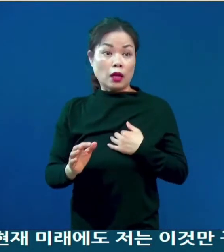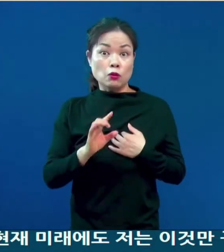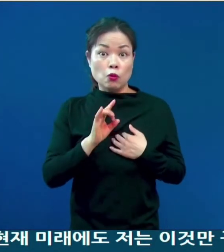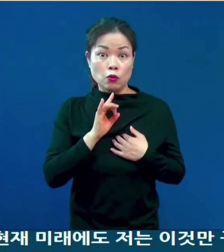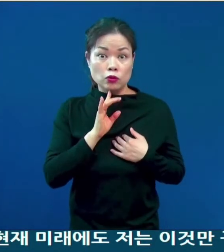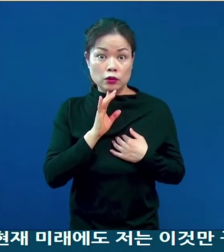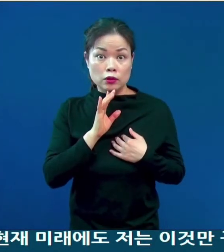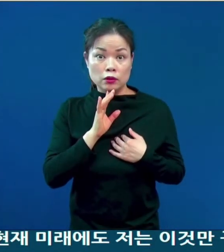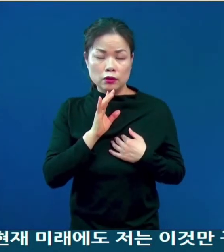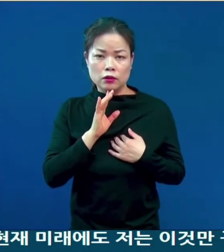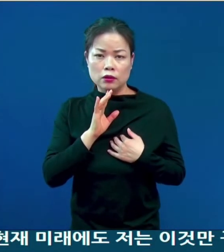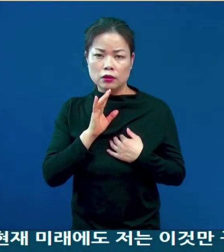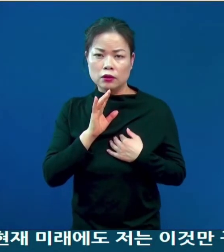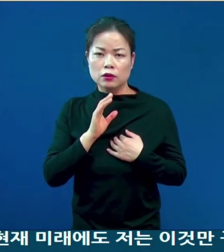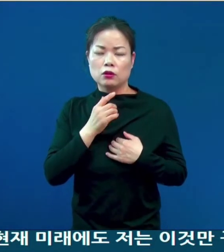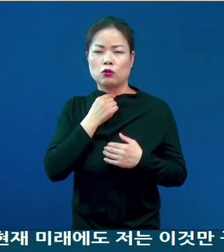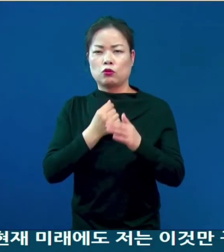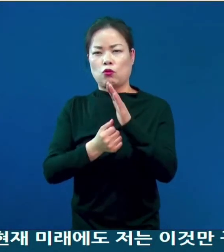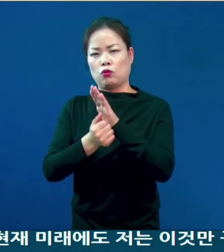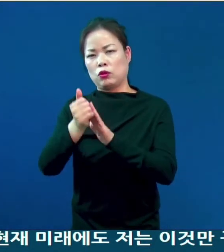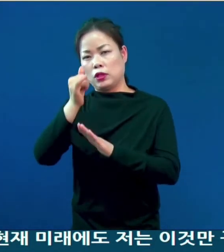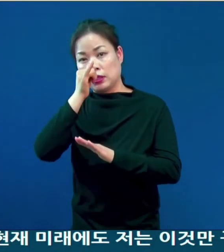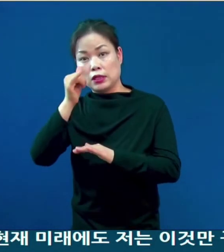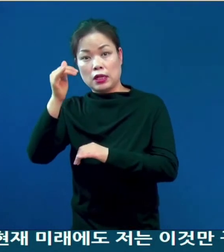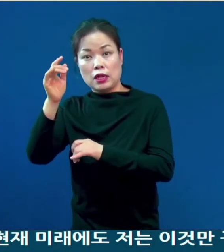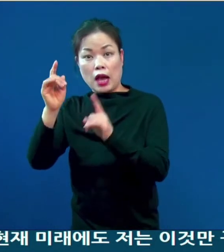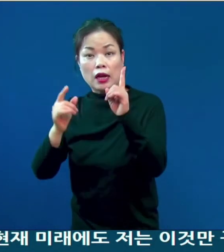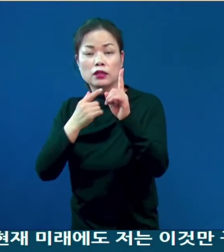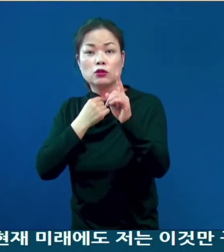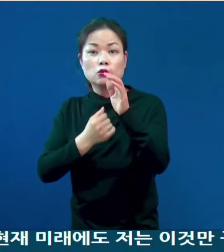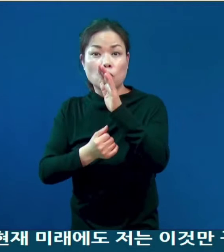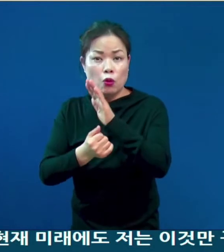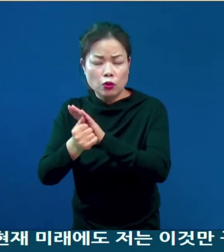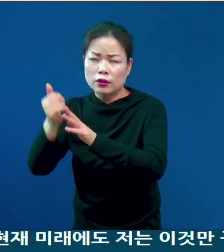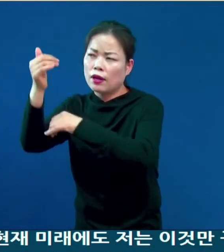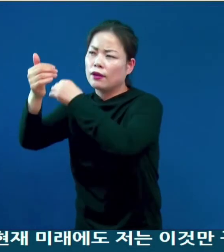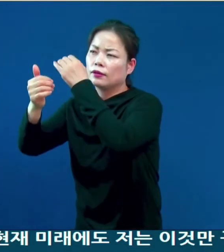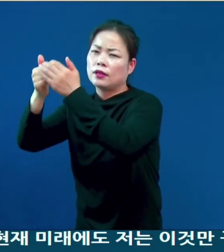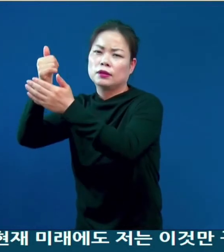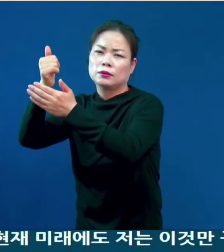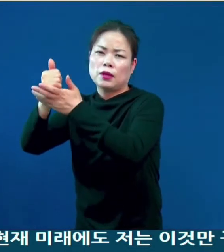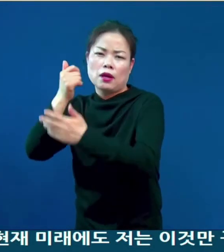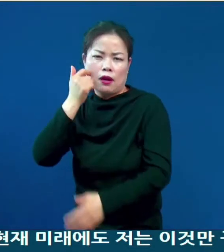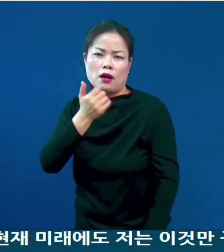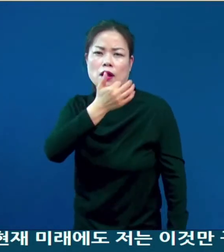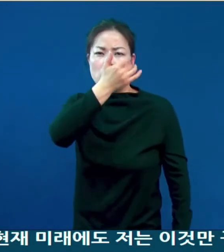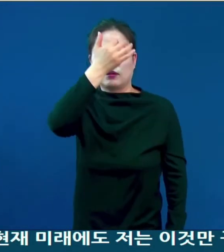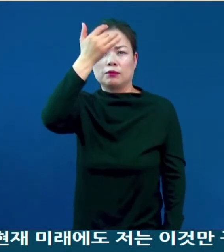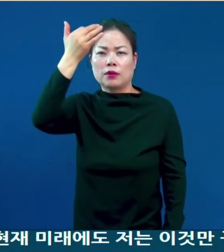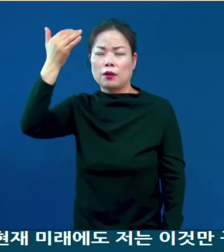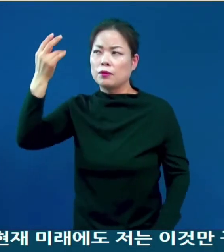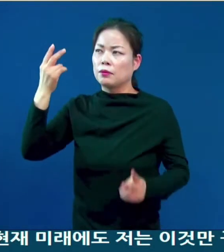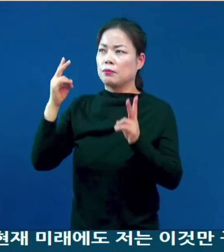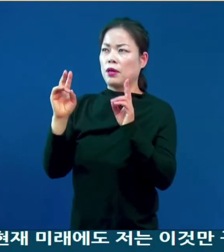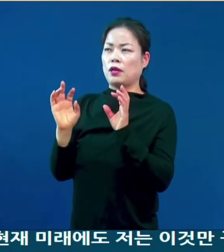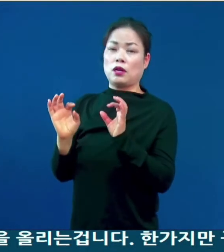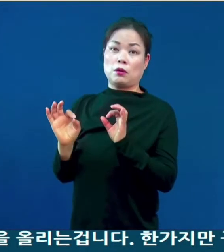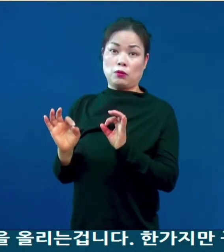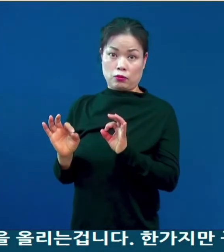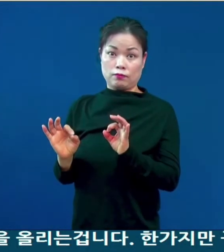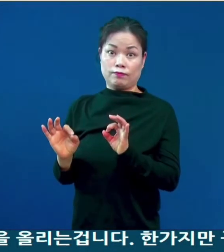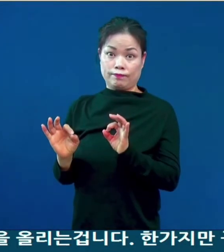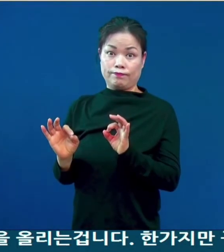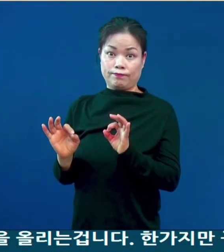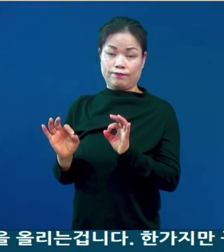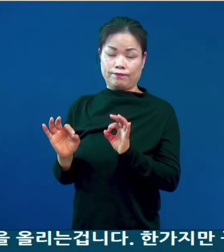오직 소원이 있는데 그 한 가지 소원이 하나님의 아름다움을 바라보는 것이다 라고